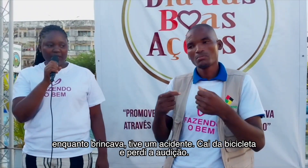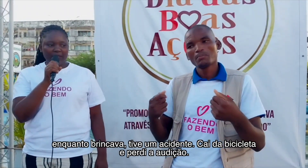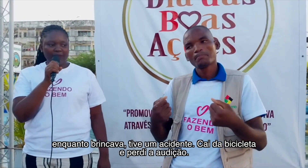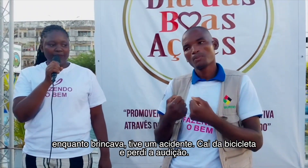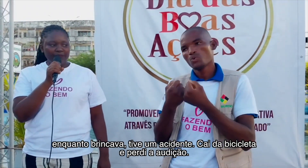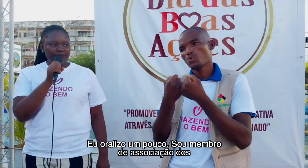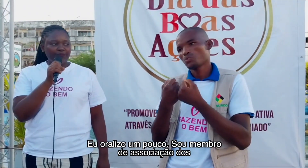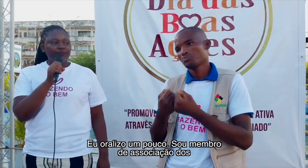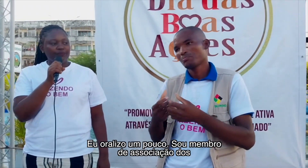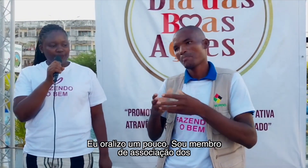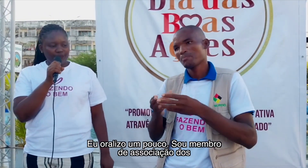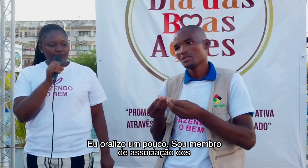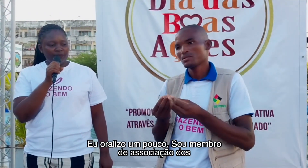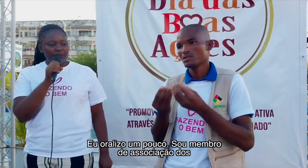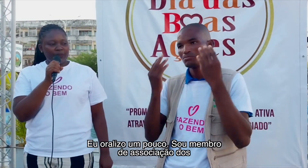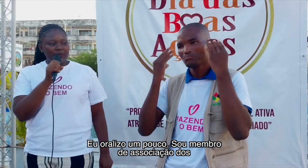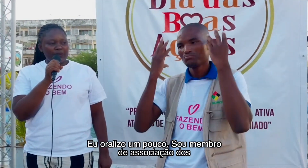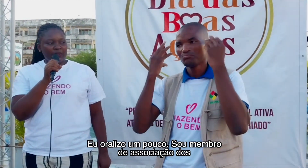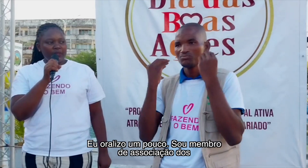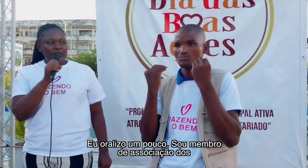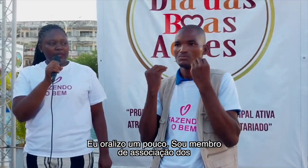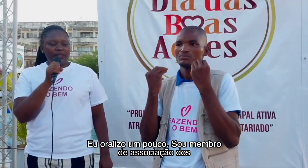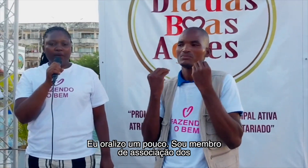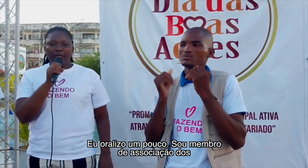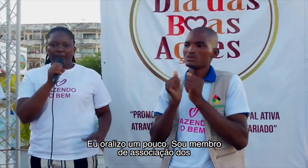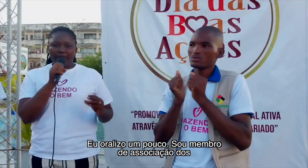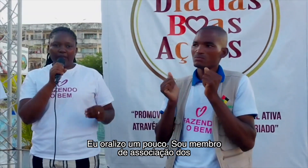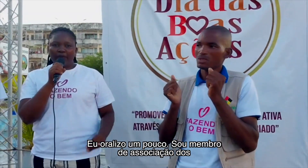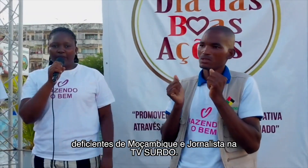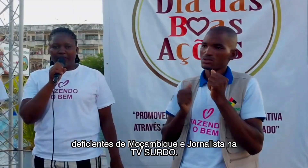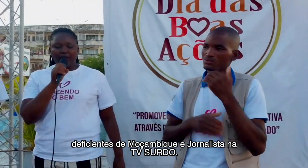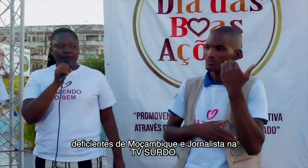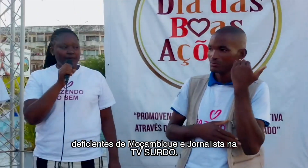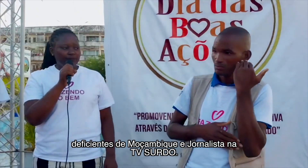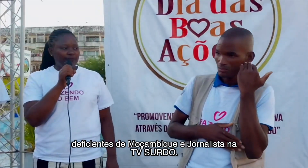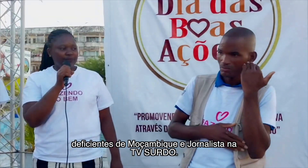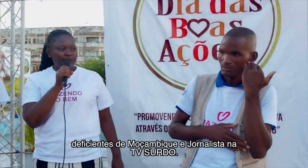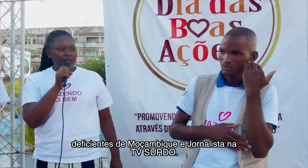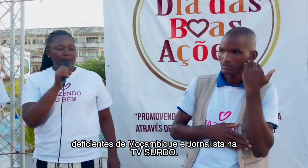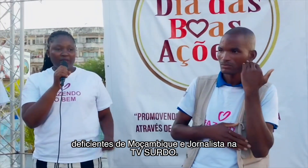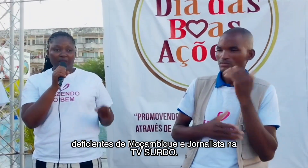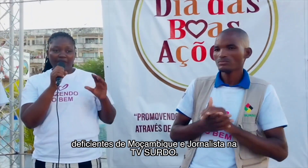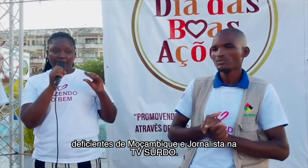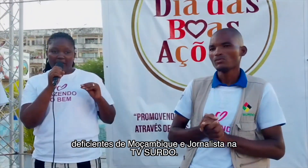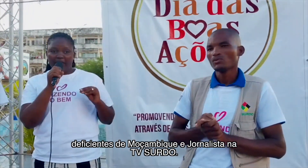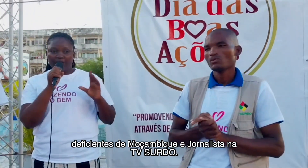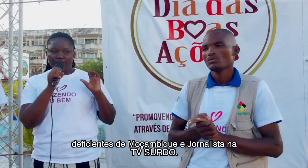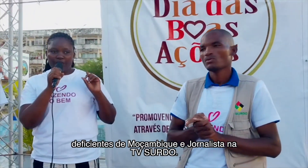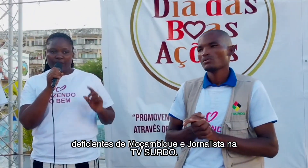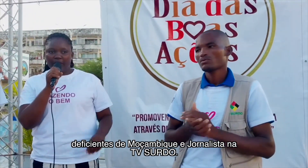audição. Eu a oralizo um pouco. Sou membro da Associação dos Deficientes de Moçambique e jornalista da TV Surdo. Só